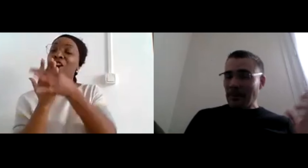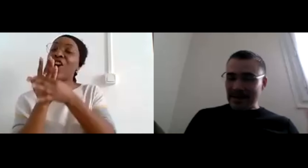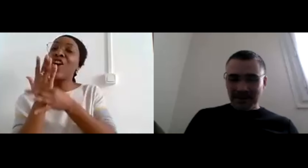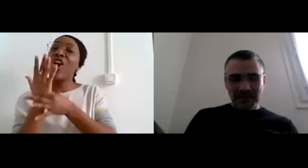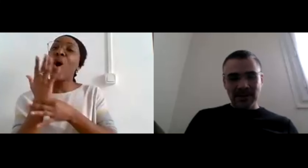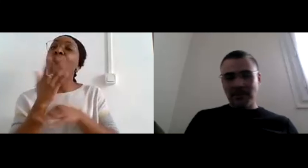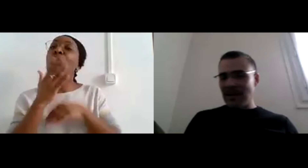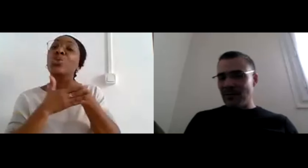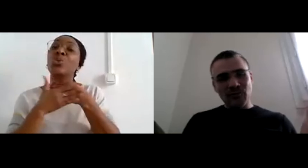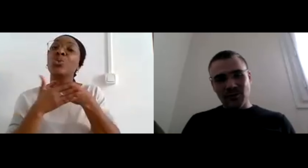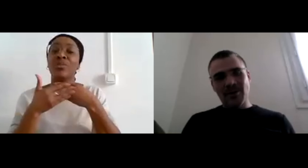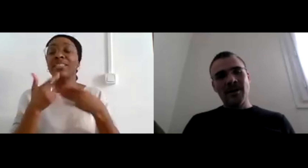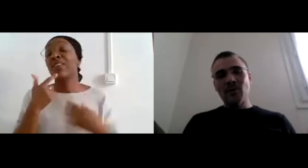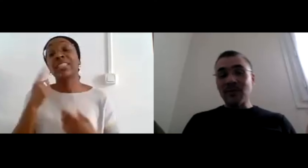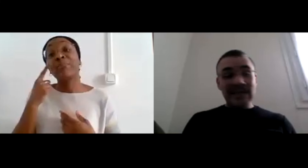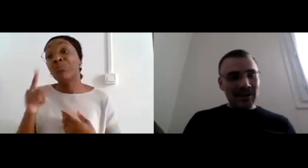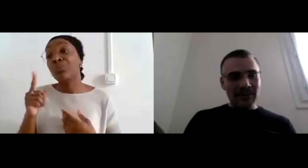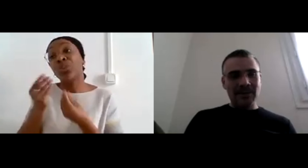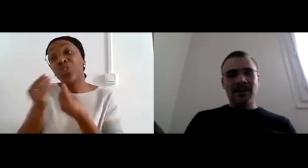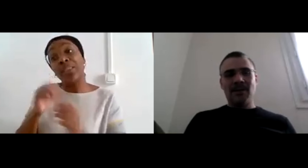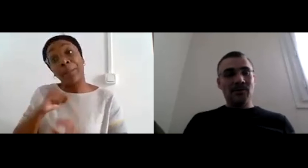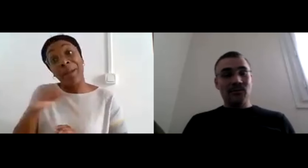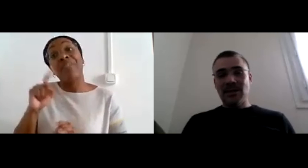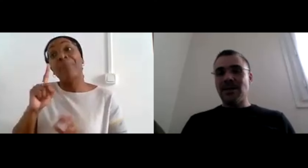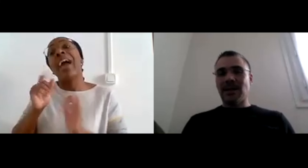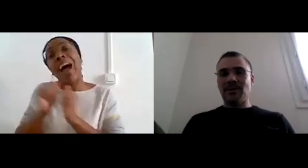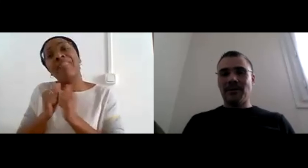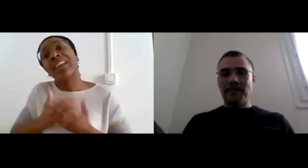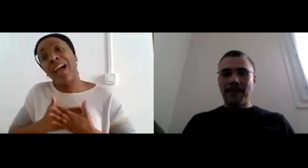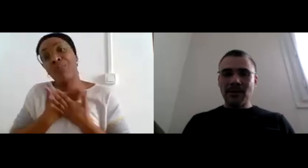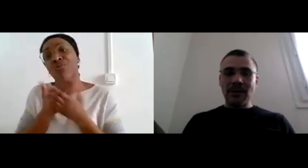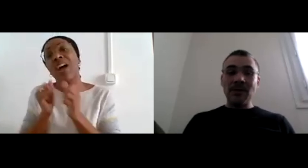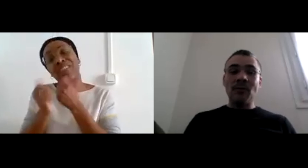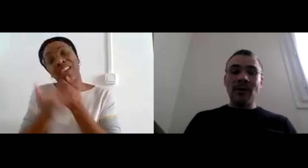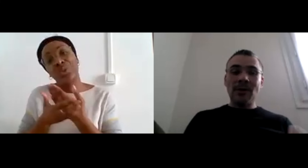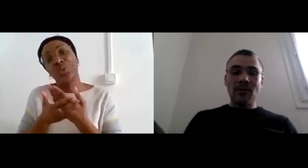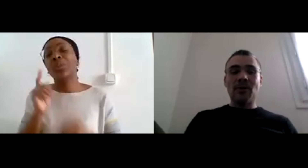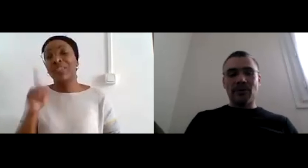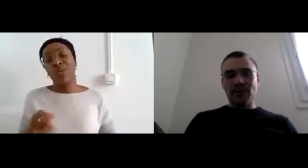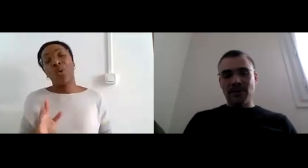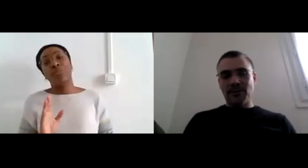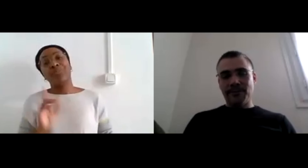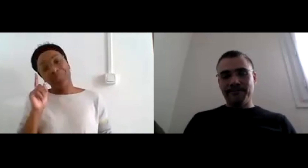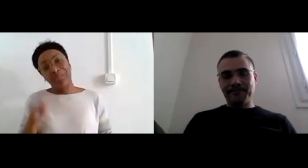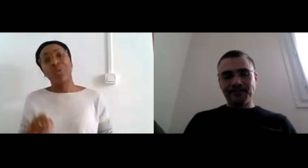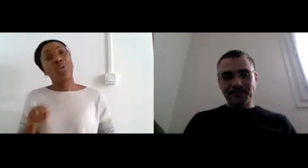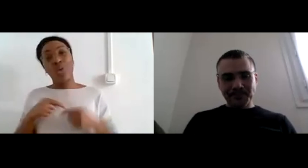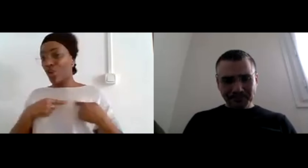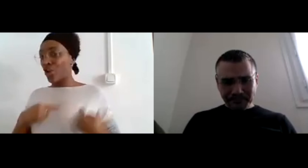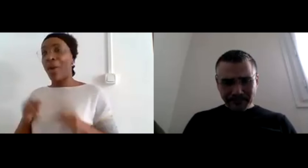premièrement pacifique, pleine de douceur, conciliante, comme nous dit les Écritures. Ayons le cœur de Jésus.